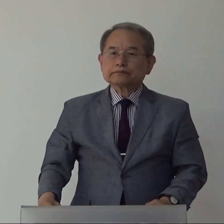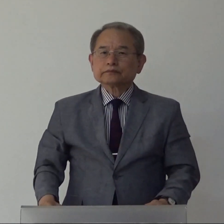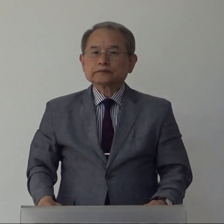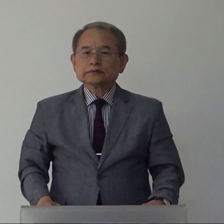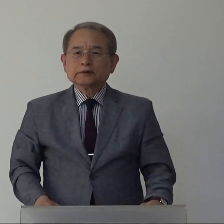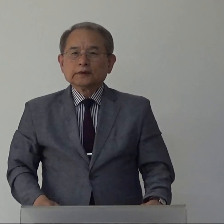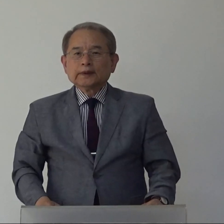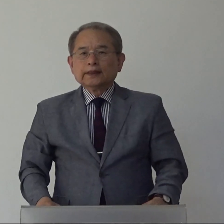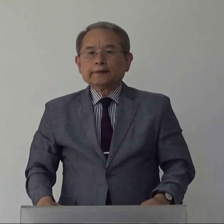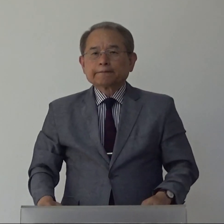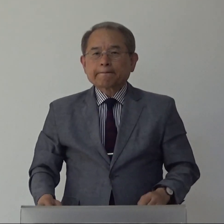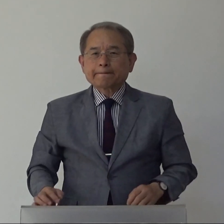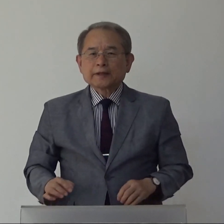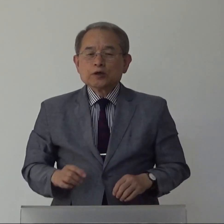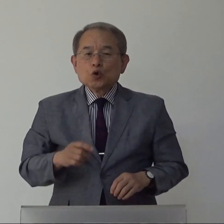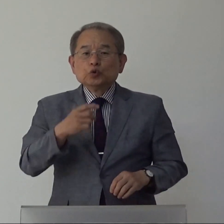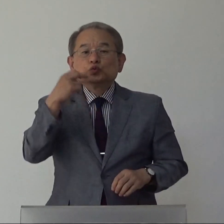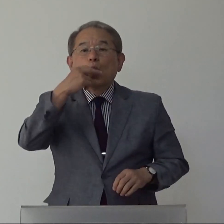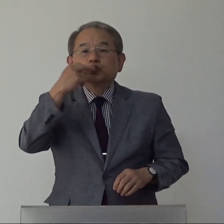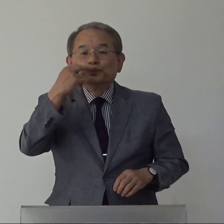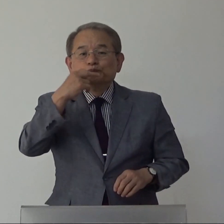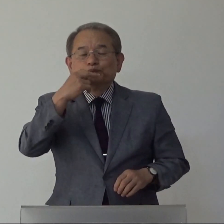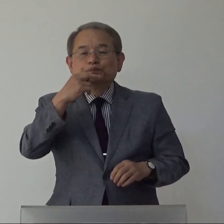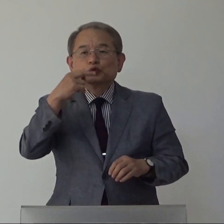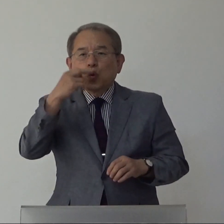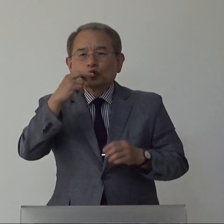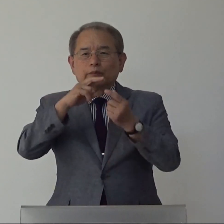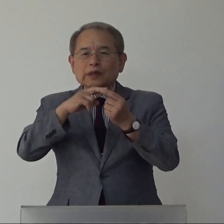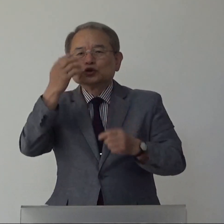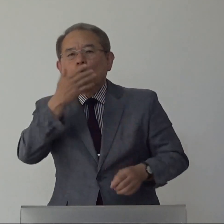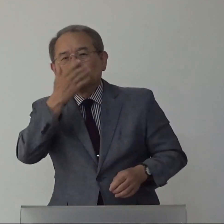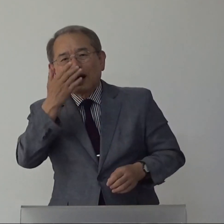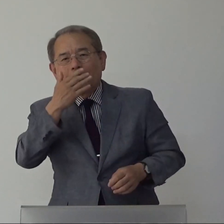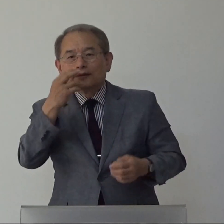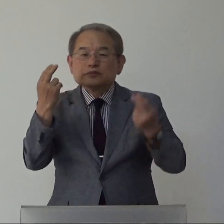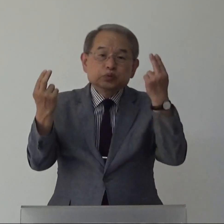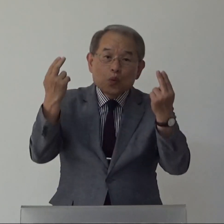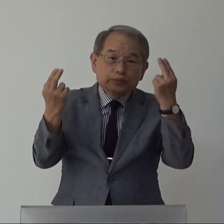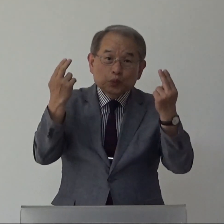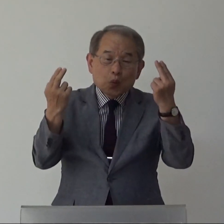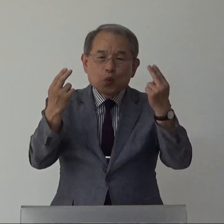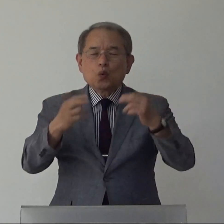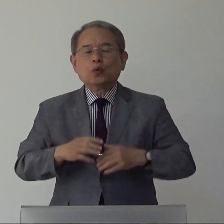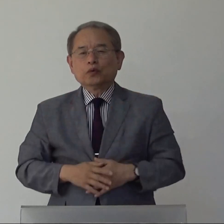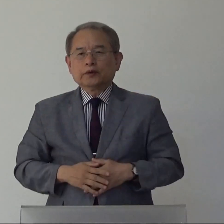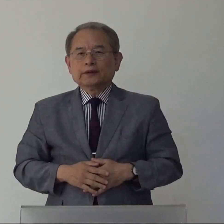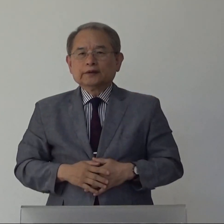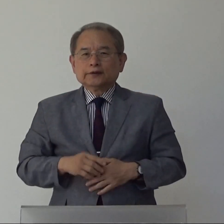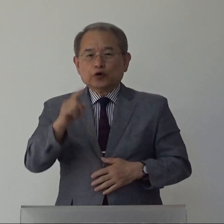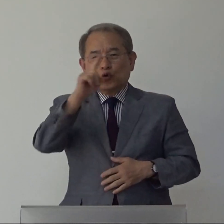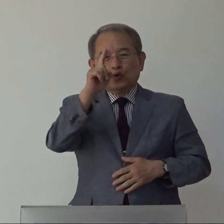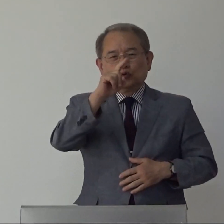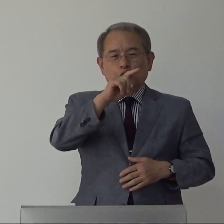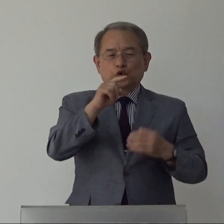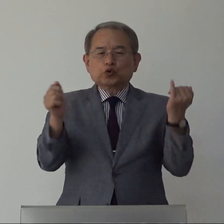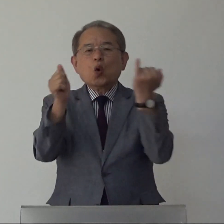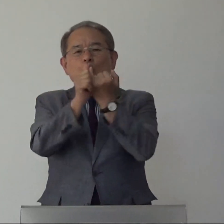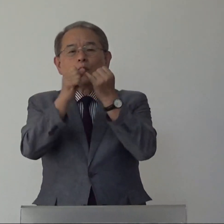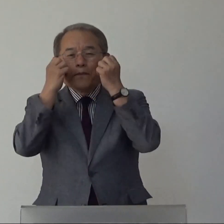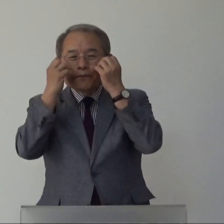않는 것들을 살펴보라는 것입니다. 소금과 설탕을 비교해